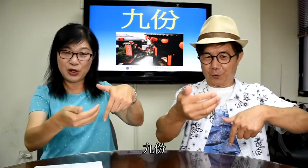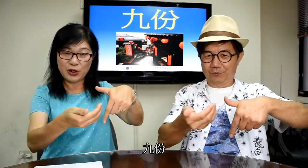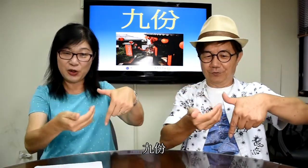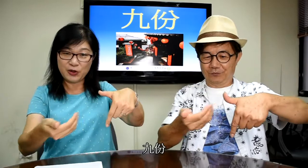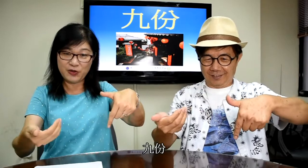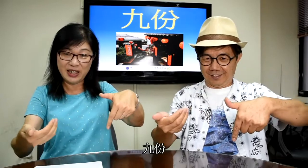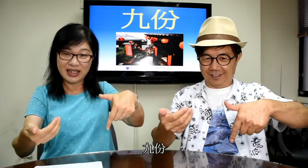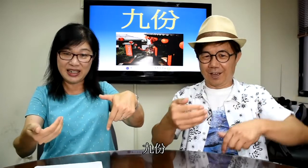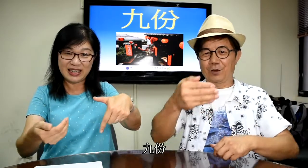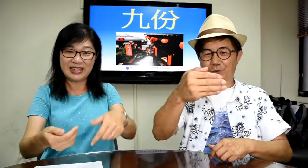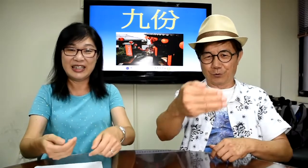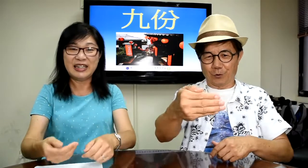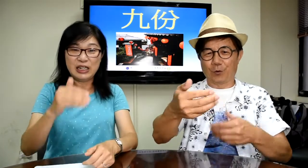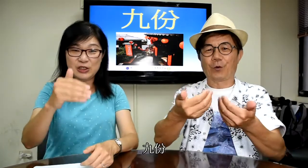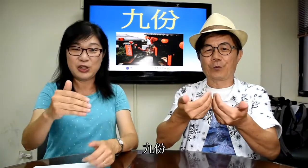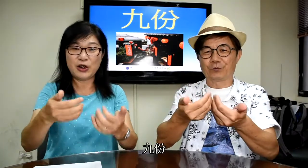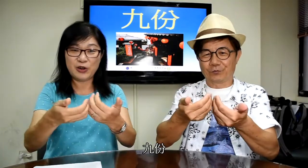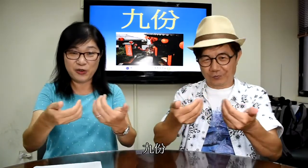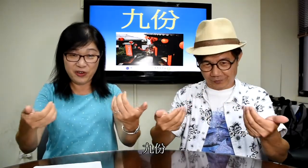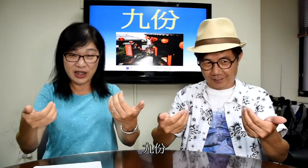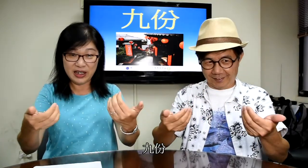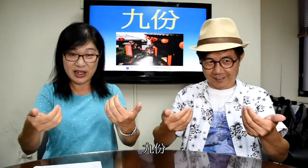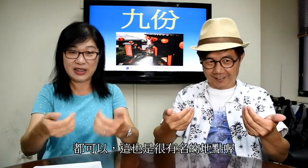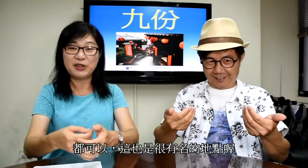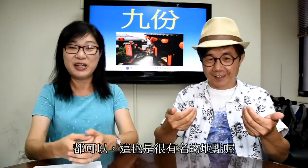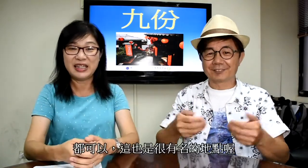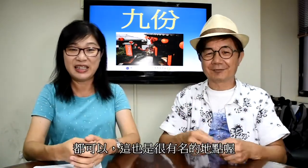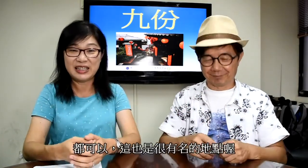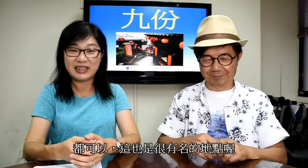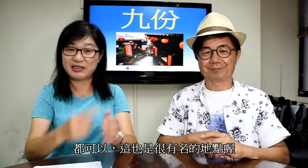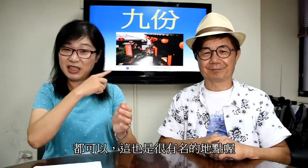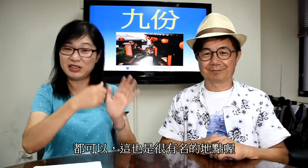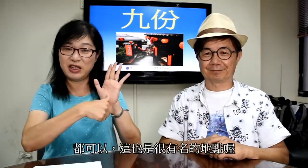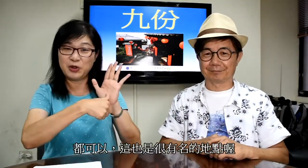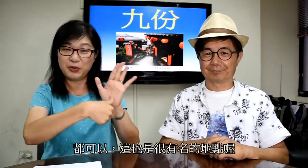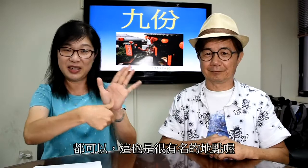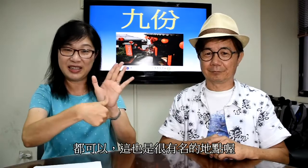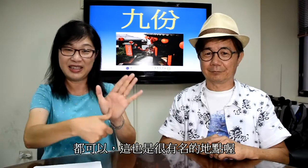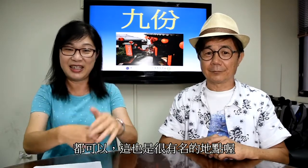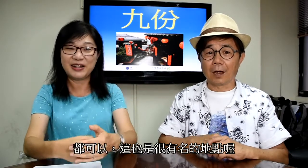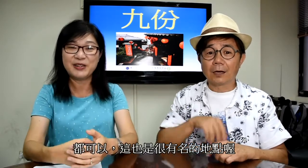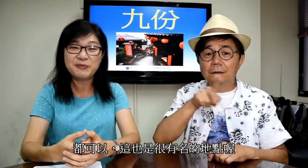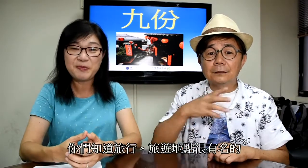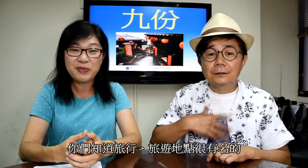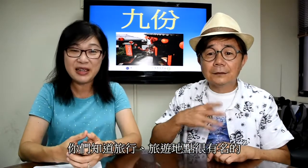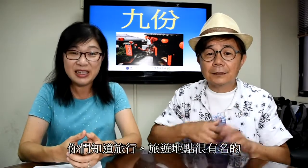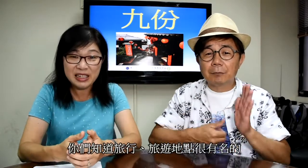九份，九份都可以，这个也是很有名的地点哦。你们